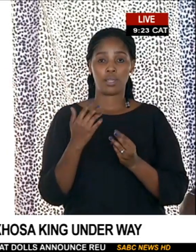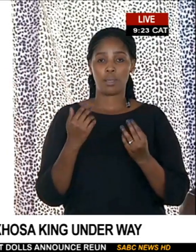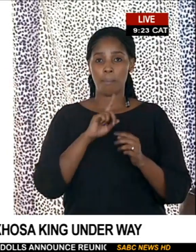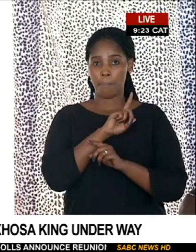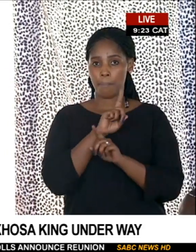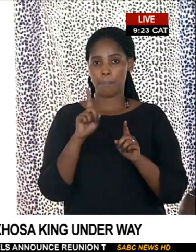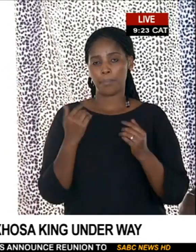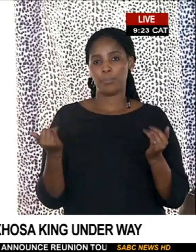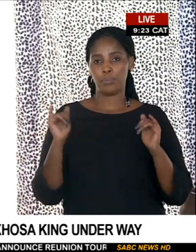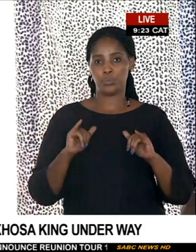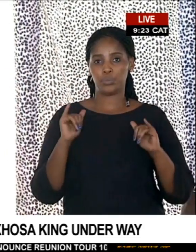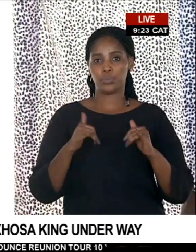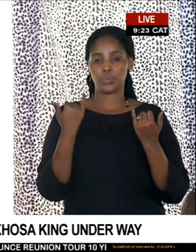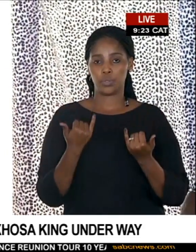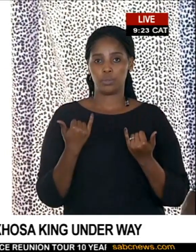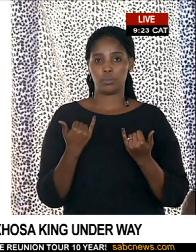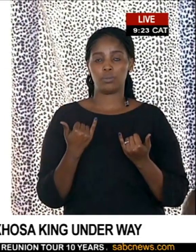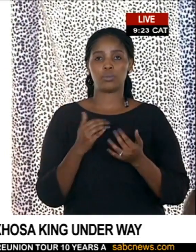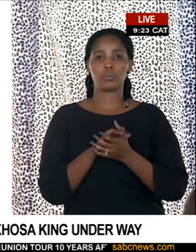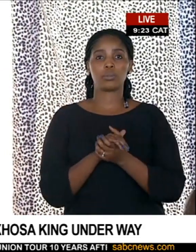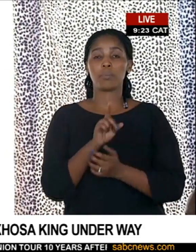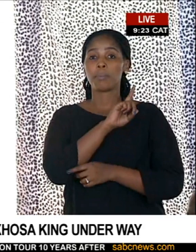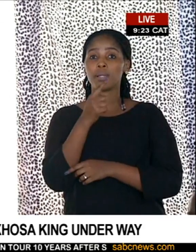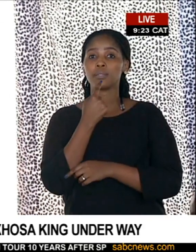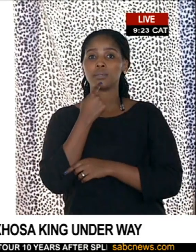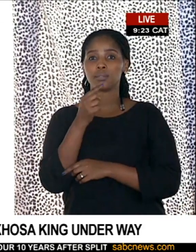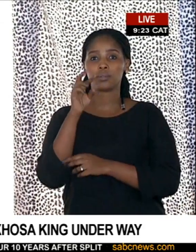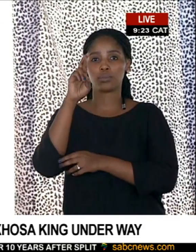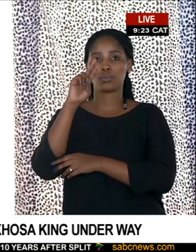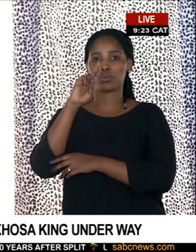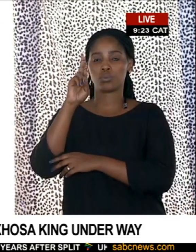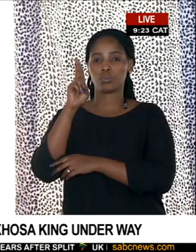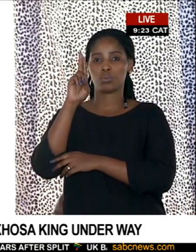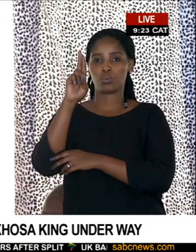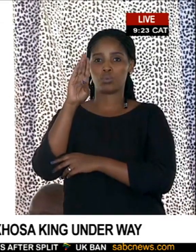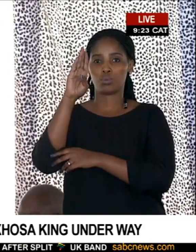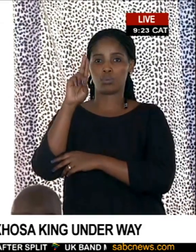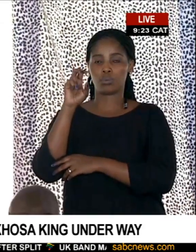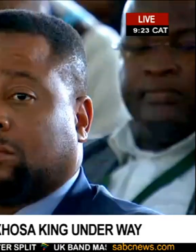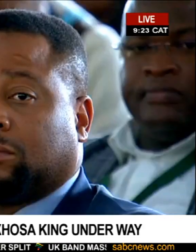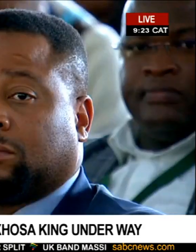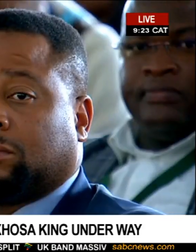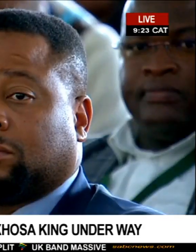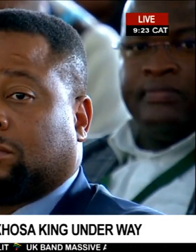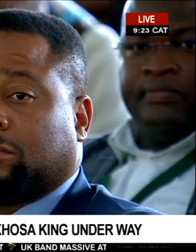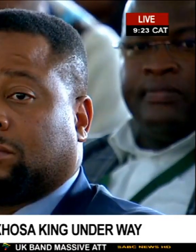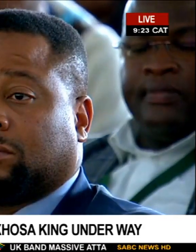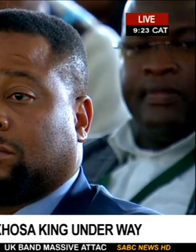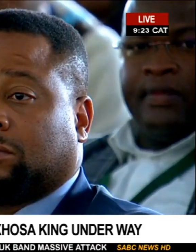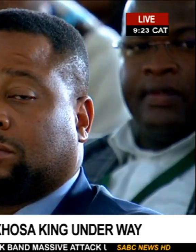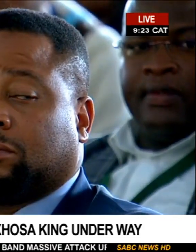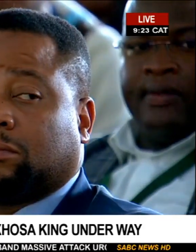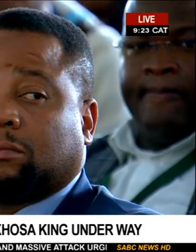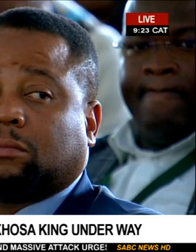Sisalindile kodwa ke uthi uRhubusana zemke inkomo magwalandini.